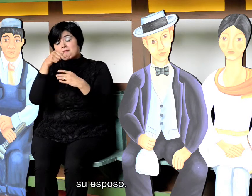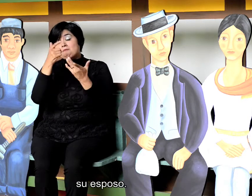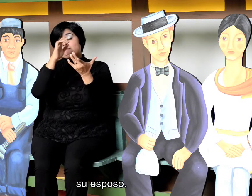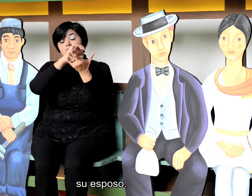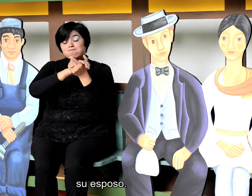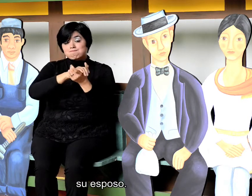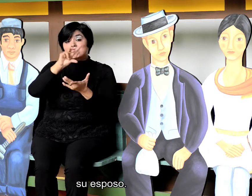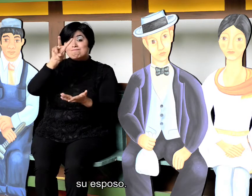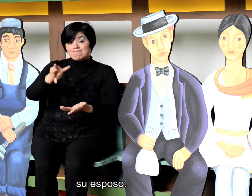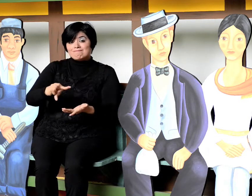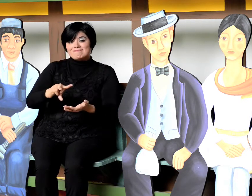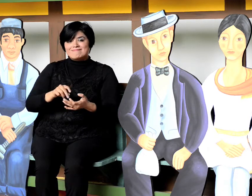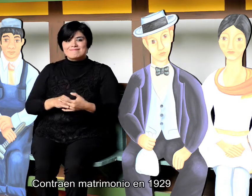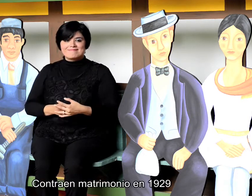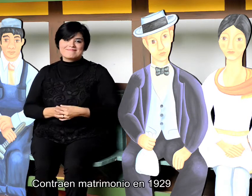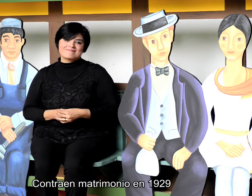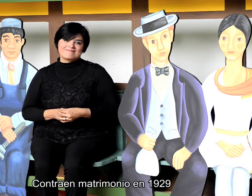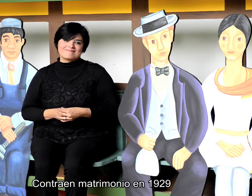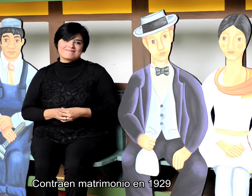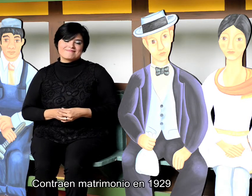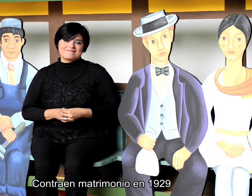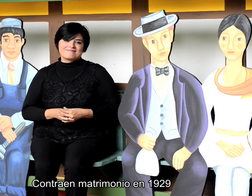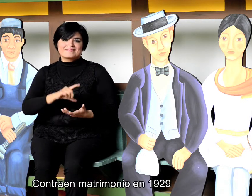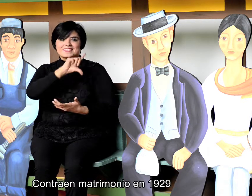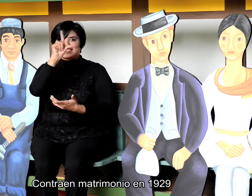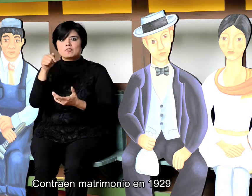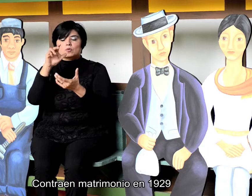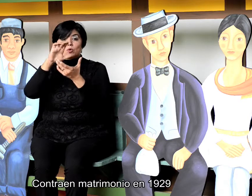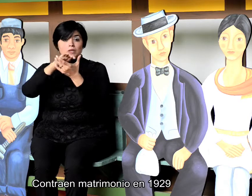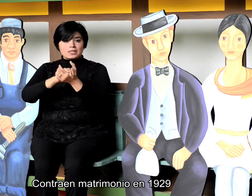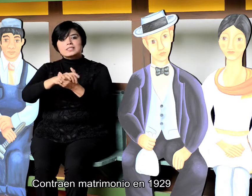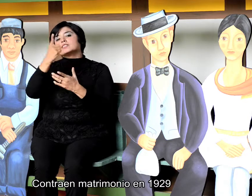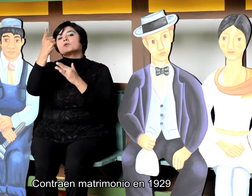su esposo. Contraen matrimonio en 1929